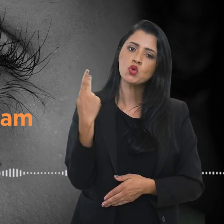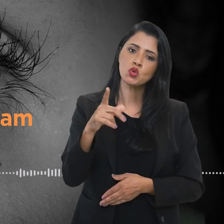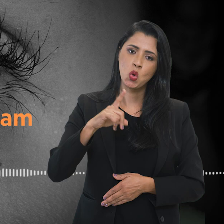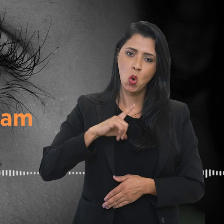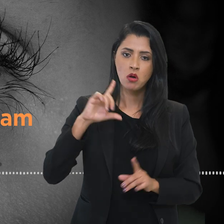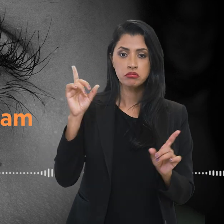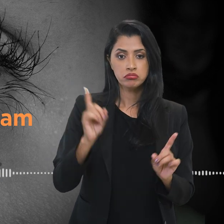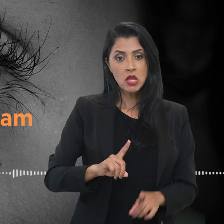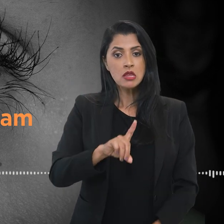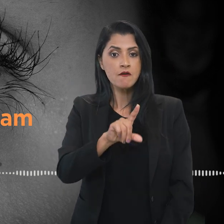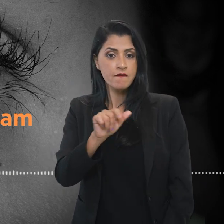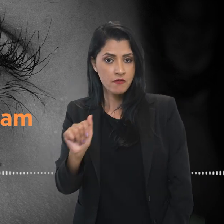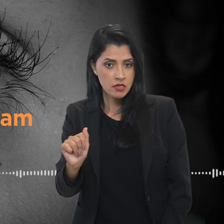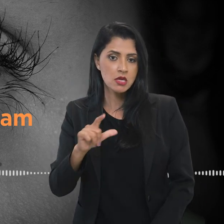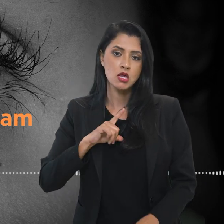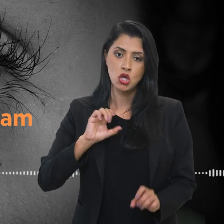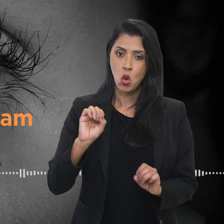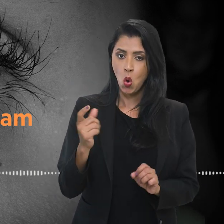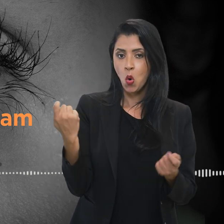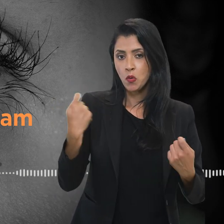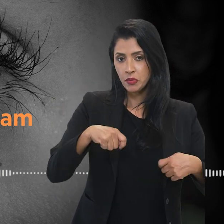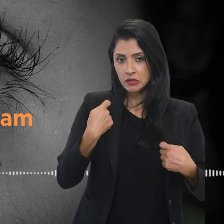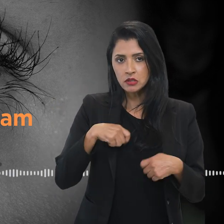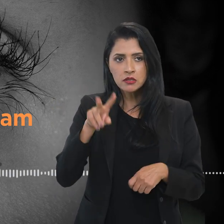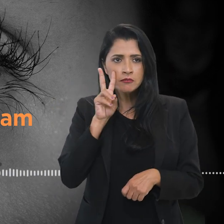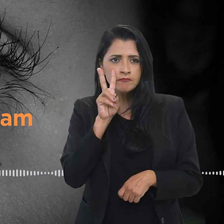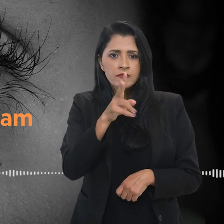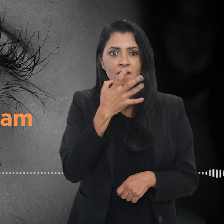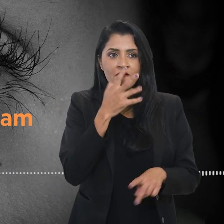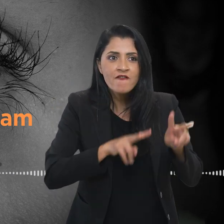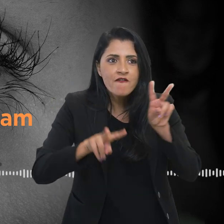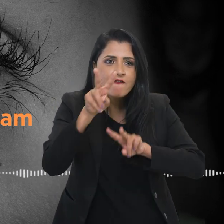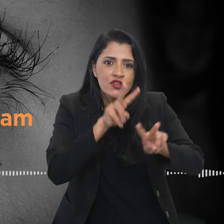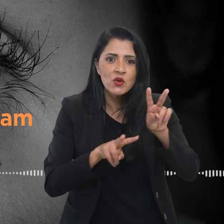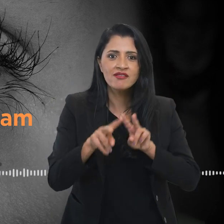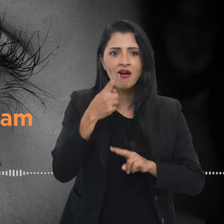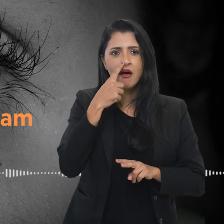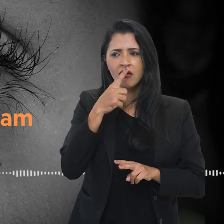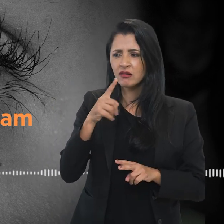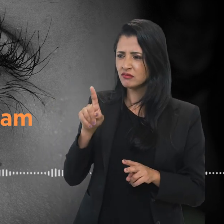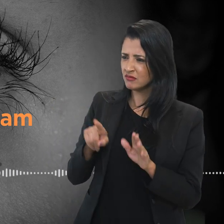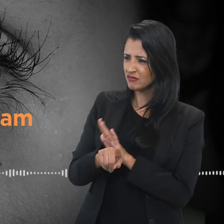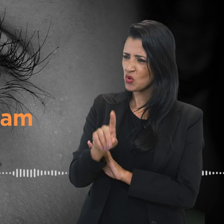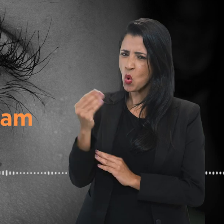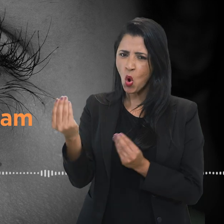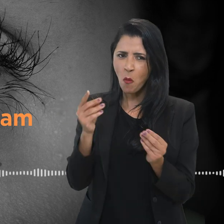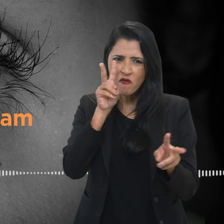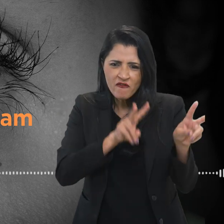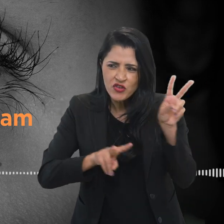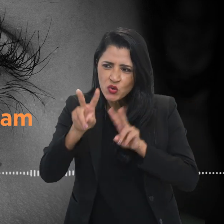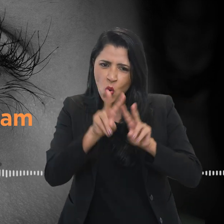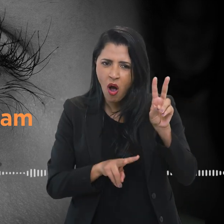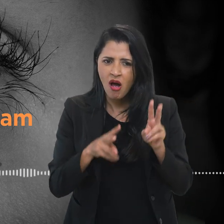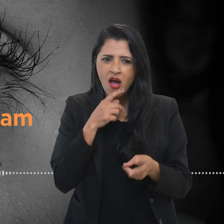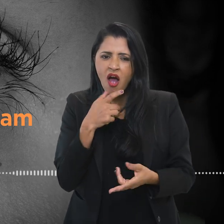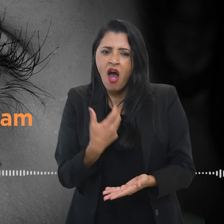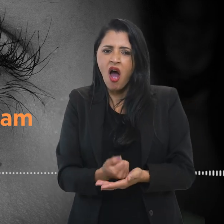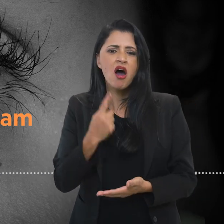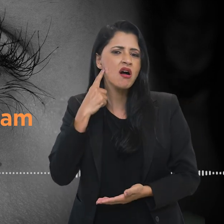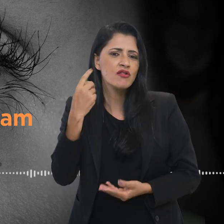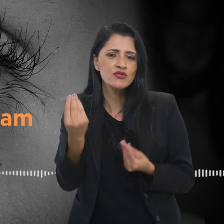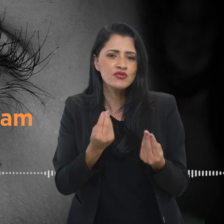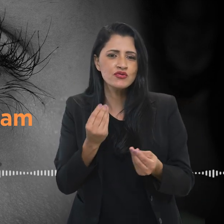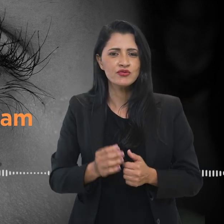com alguma deficiência auditiva ou que precisassem visualizar o conteúdo do áudio. Pera, como assim visualizar o conteúdo do